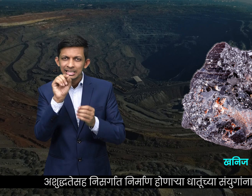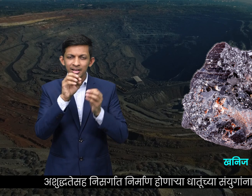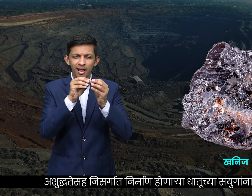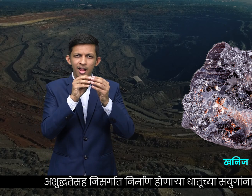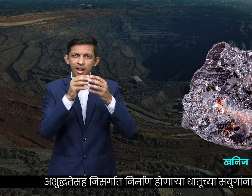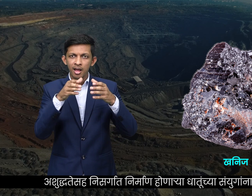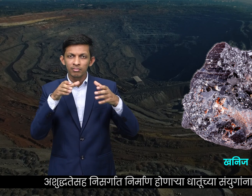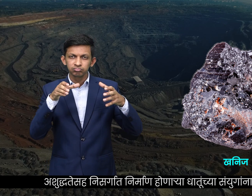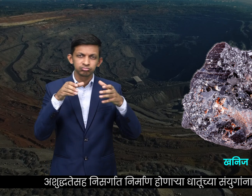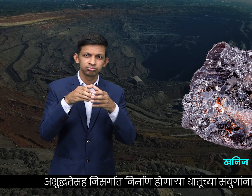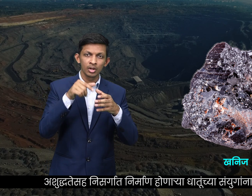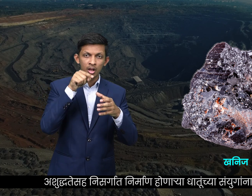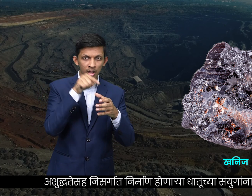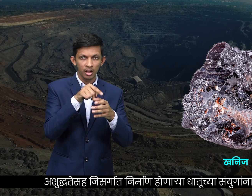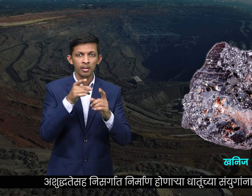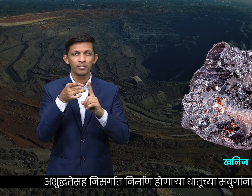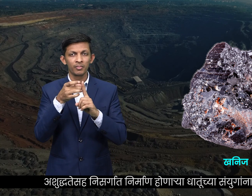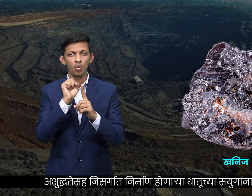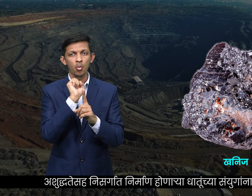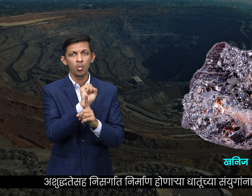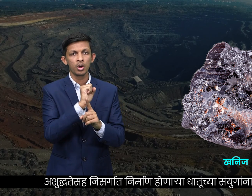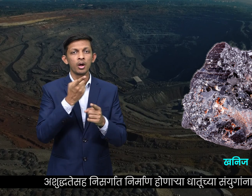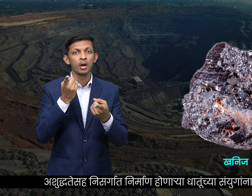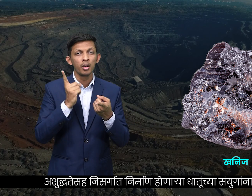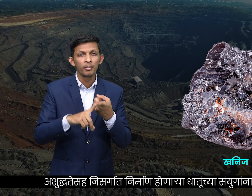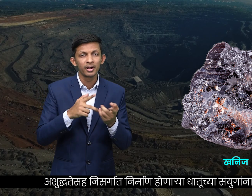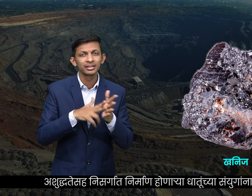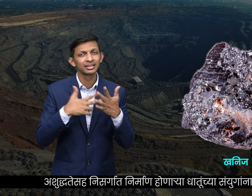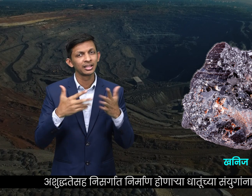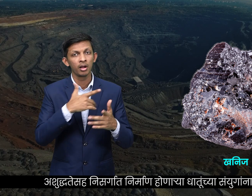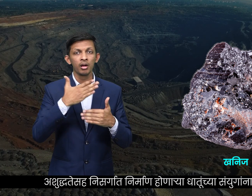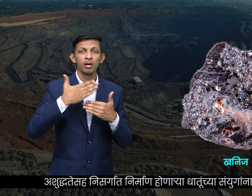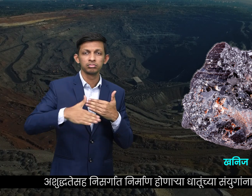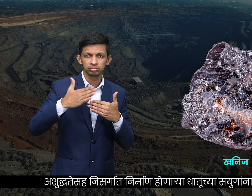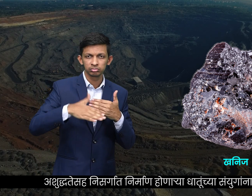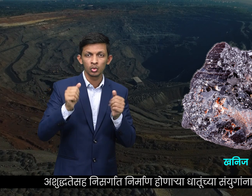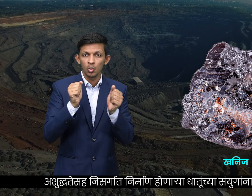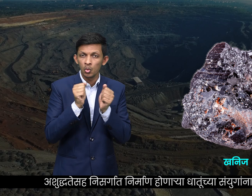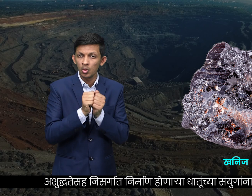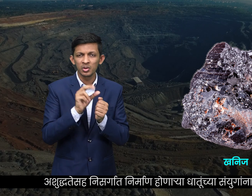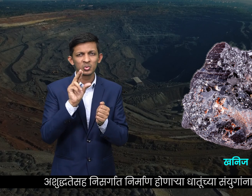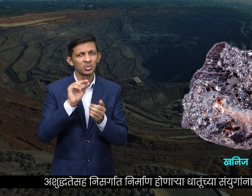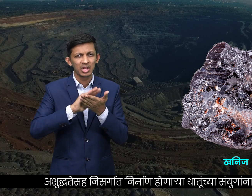अशुद्धतेसह निसर्गात निर्माण होणाऱ्या धातूंच्या संयुगांना खनिजे म्हणतात.